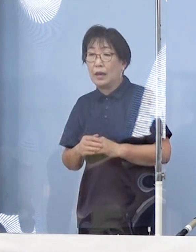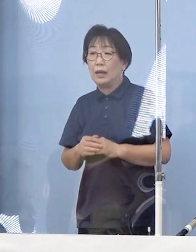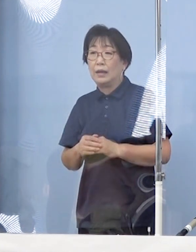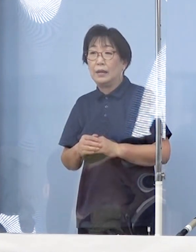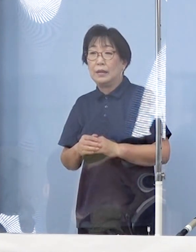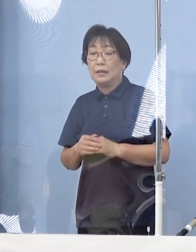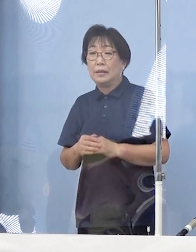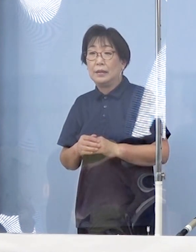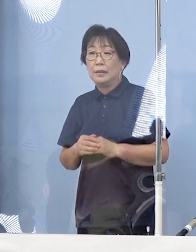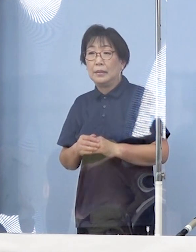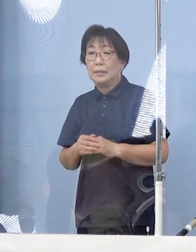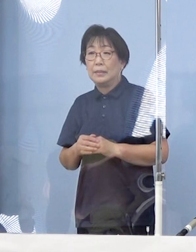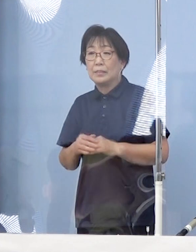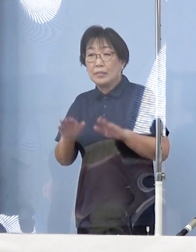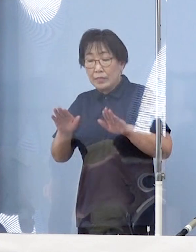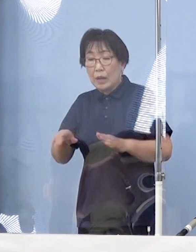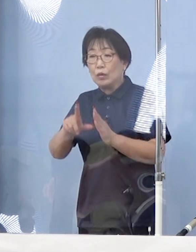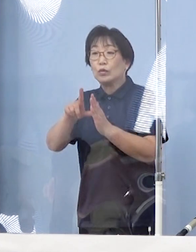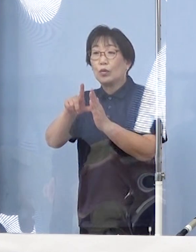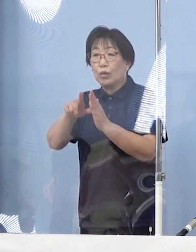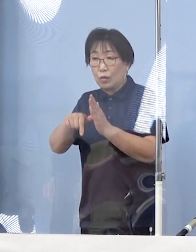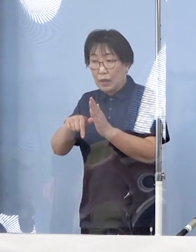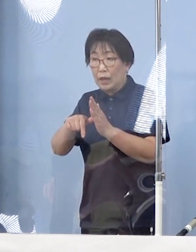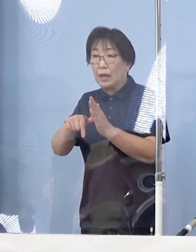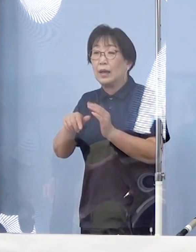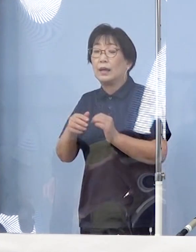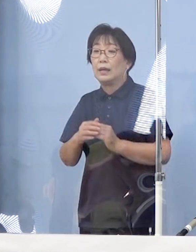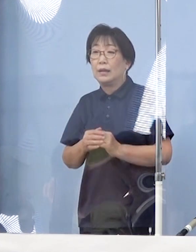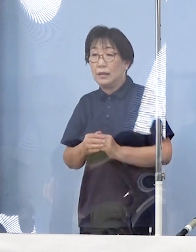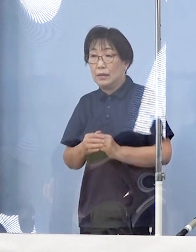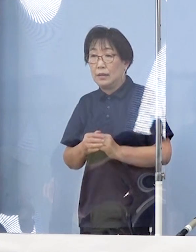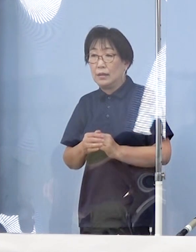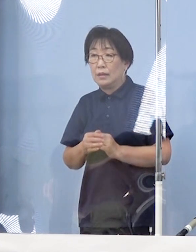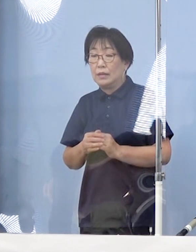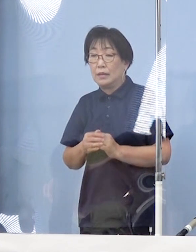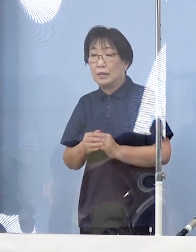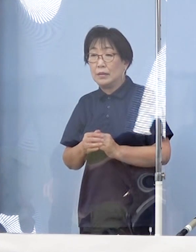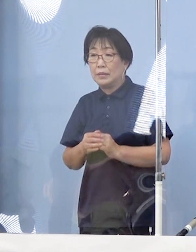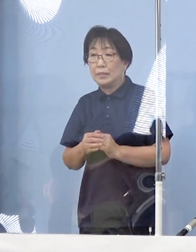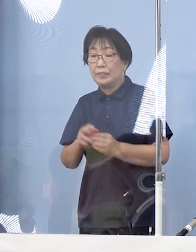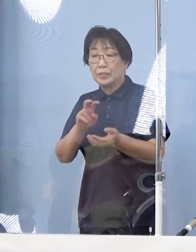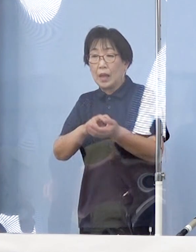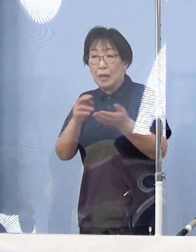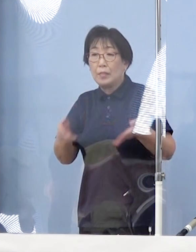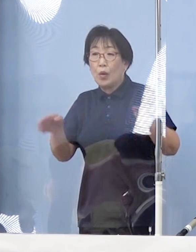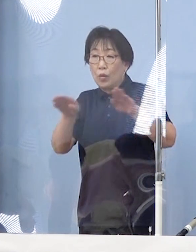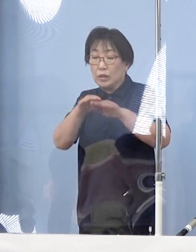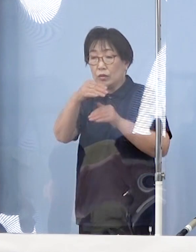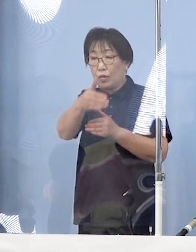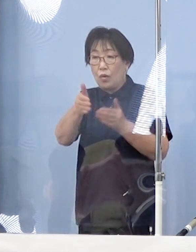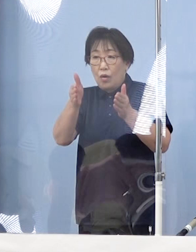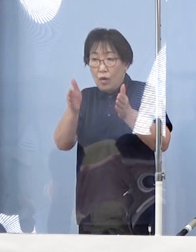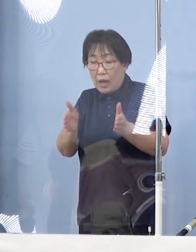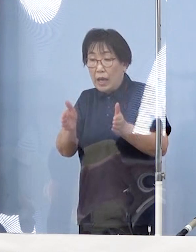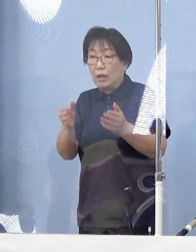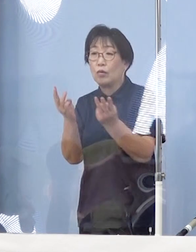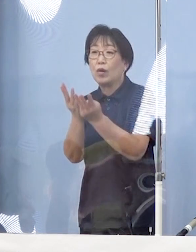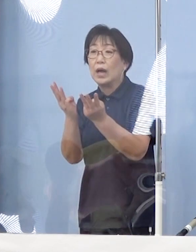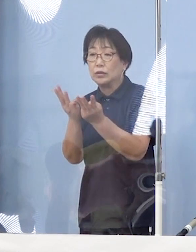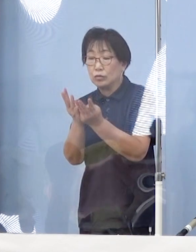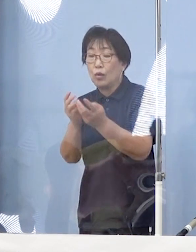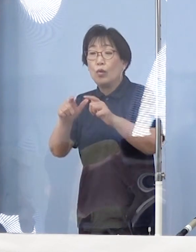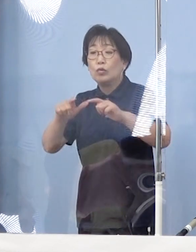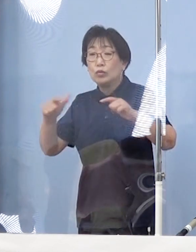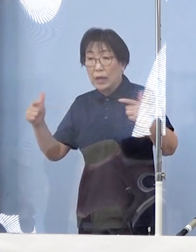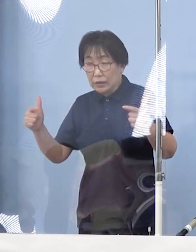しあのどちらかというと稼働率というのではないですが、部屋の数を増やす形で対応していきたい